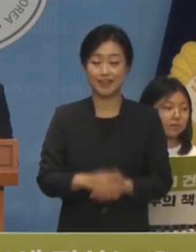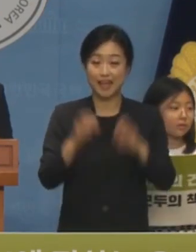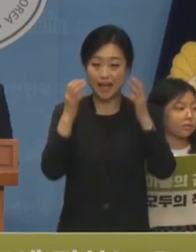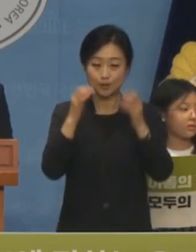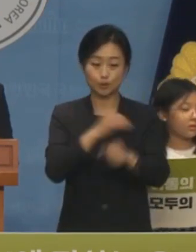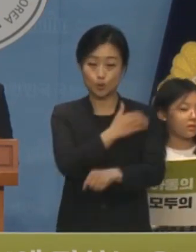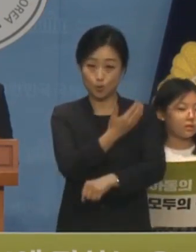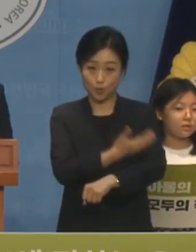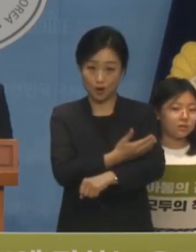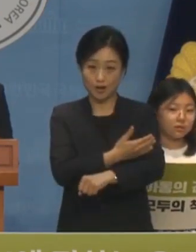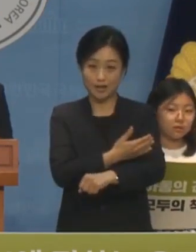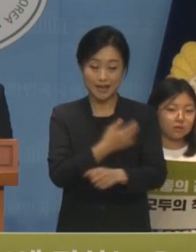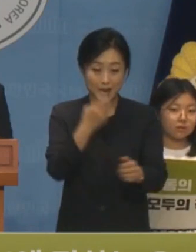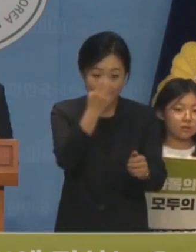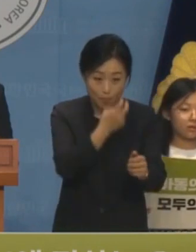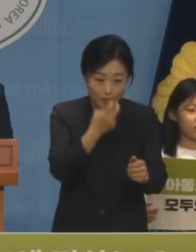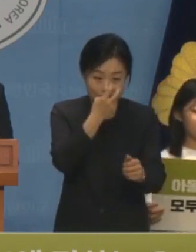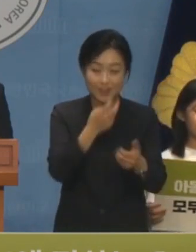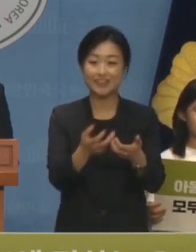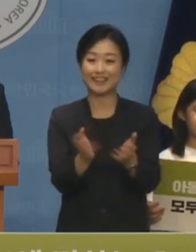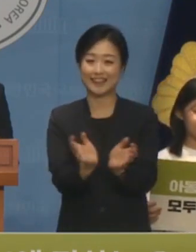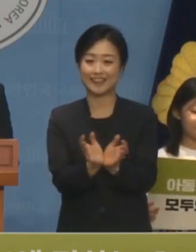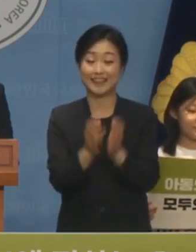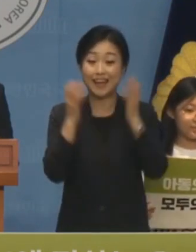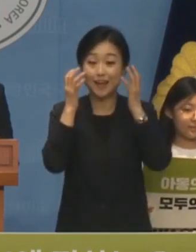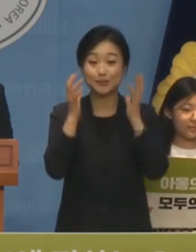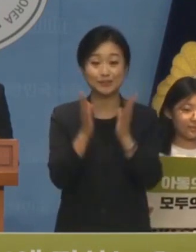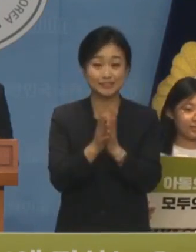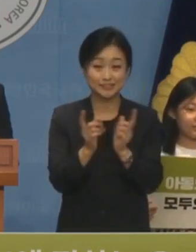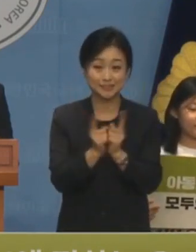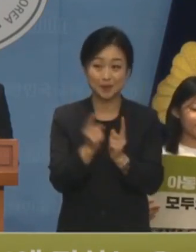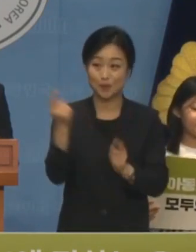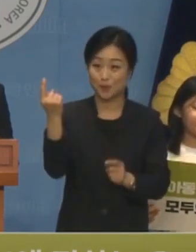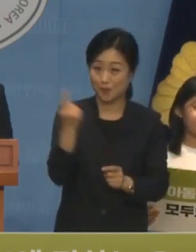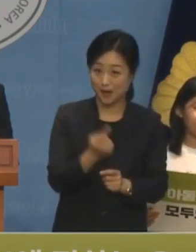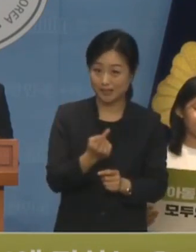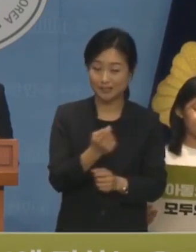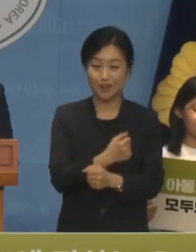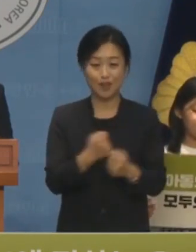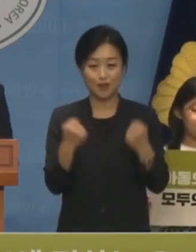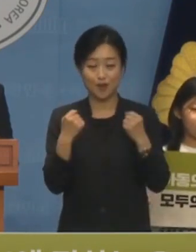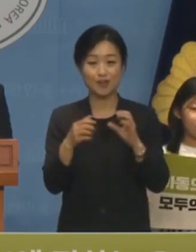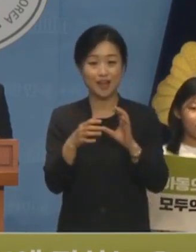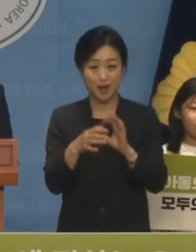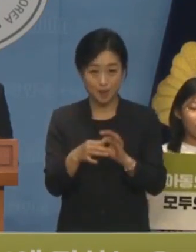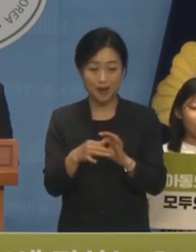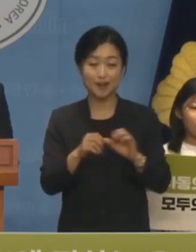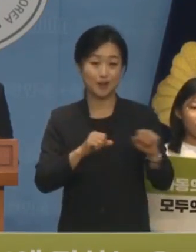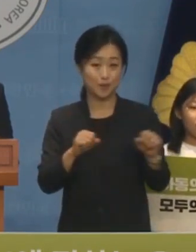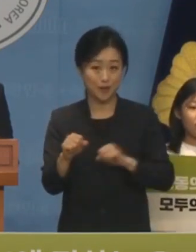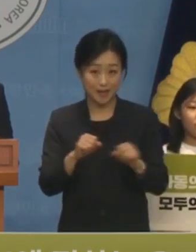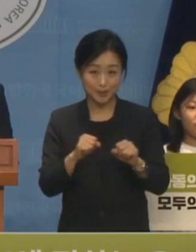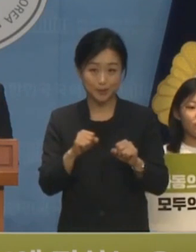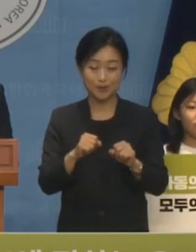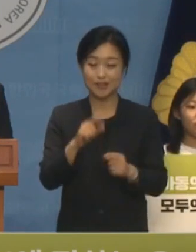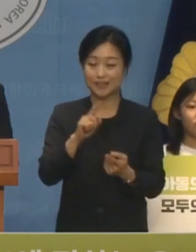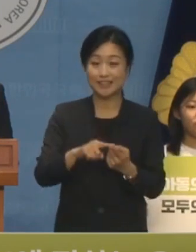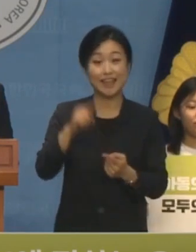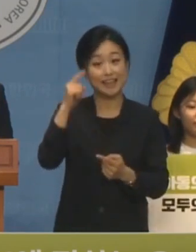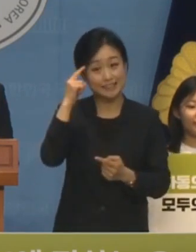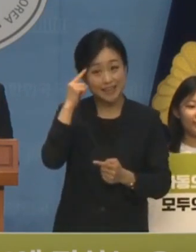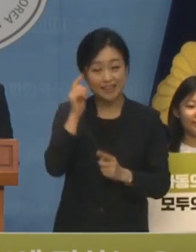아동 권리 모니터링단 아동들이 직접 대한민국 아동들의 건강권 실태와 더불어 이에 대한